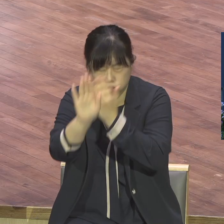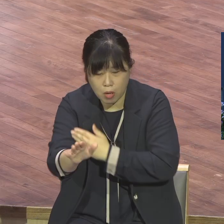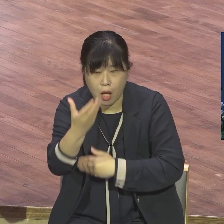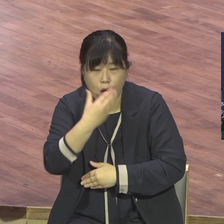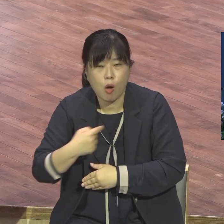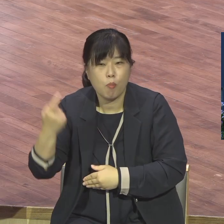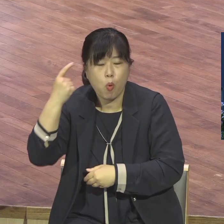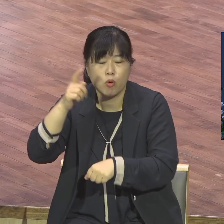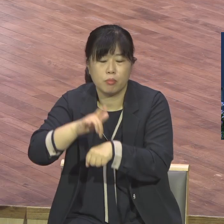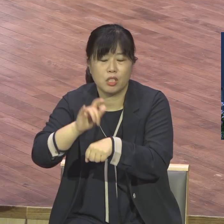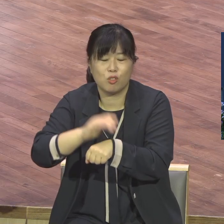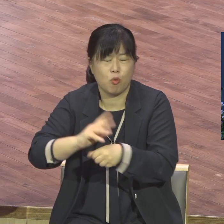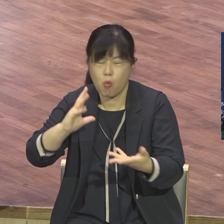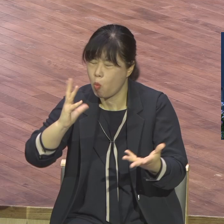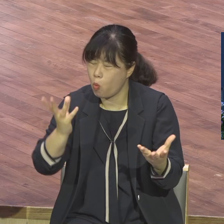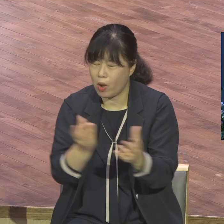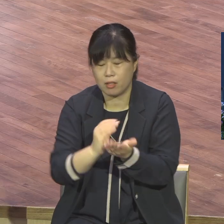버렸어요.